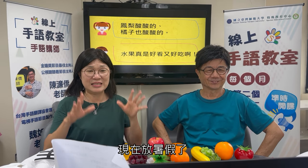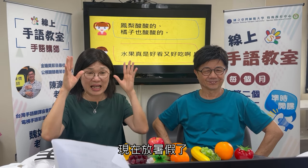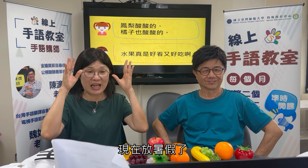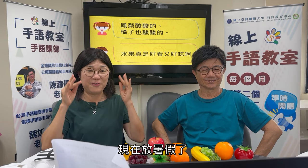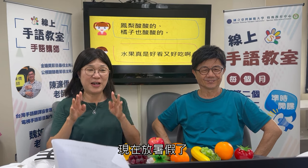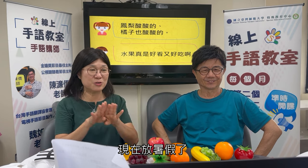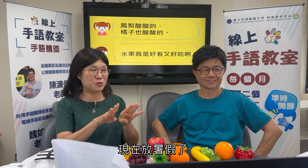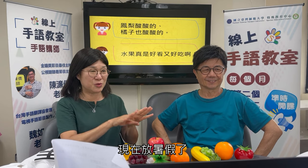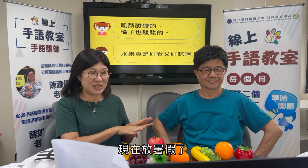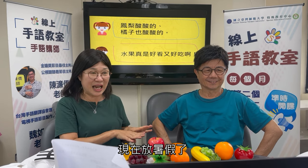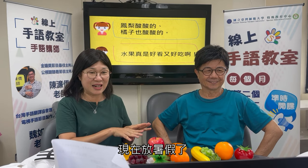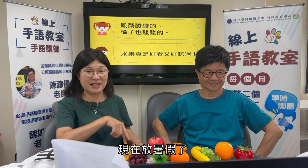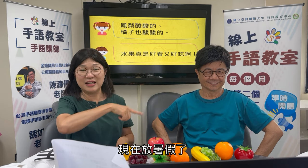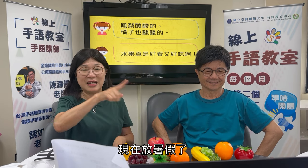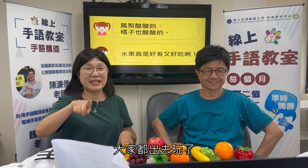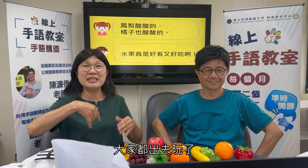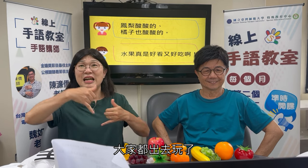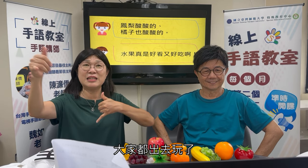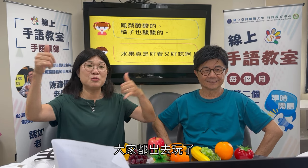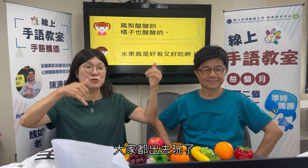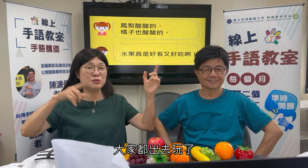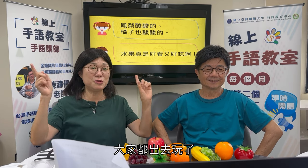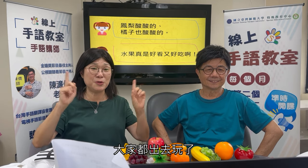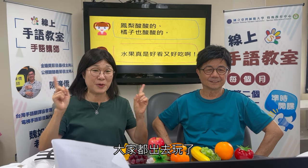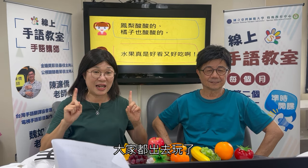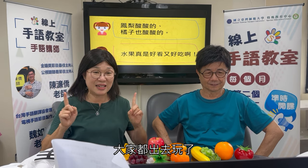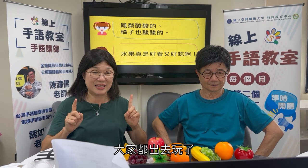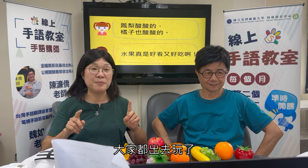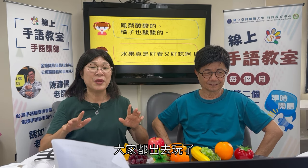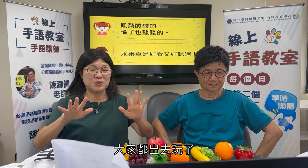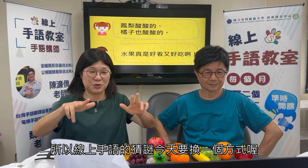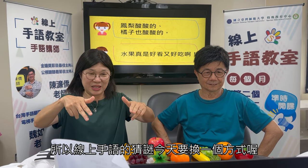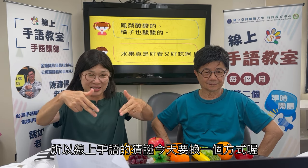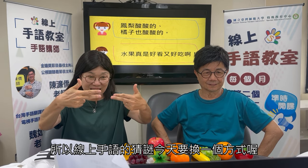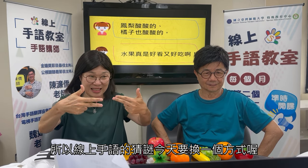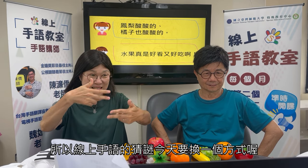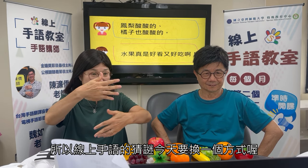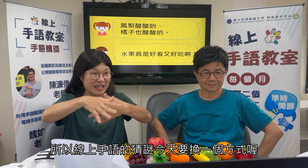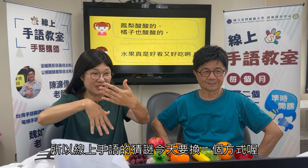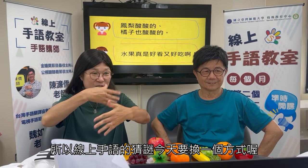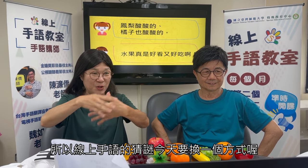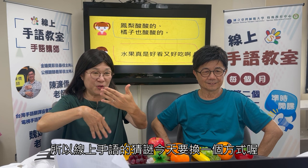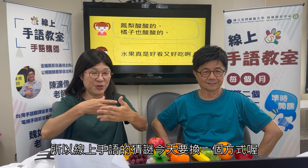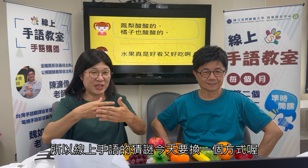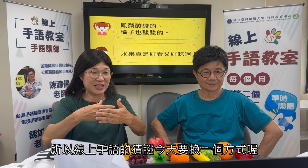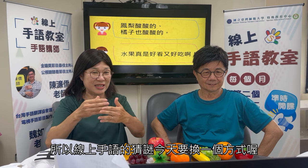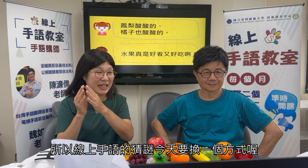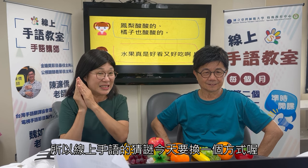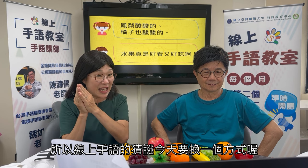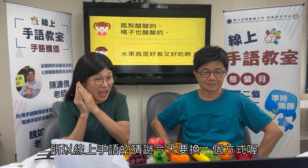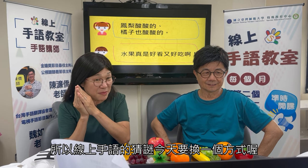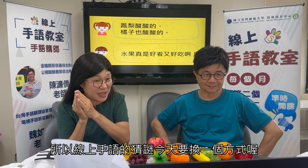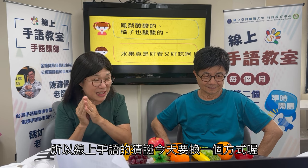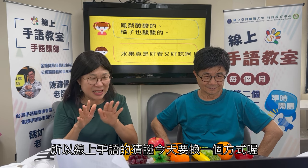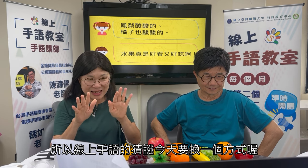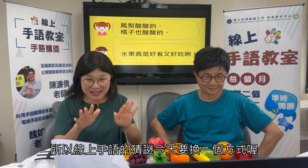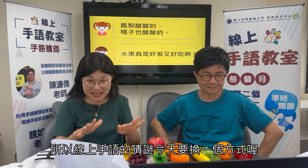在放暑假了，大家都出去玩了，所以线上手语的猜谜今天